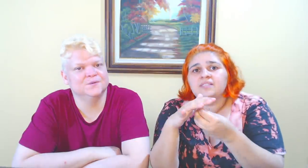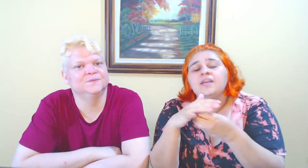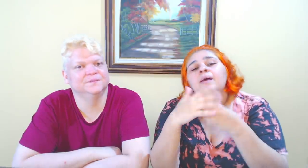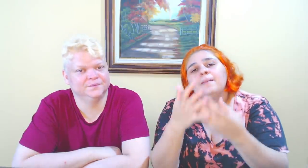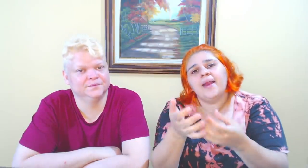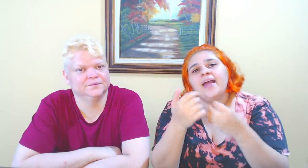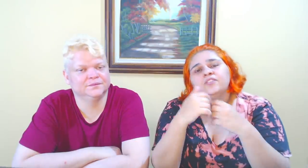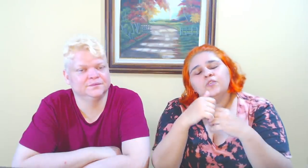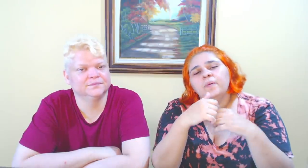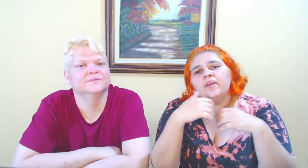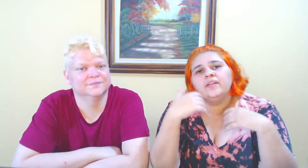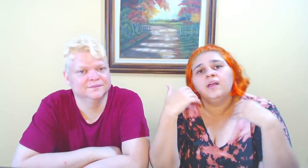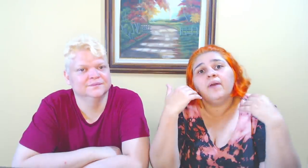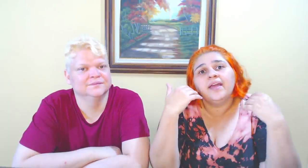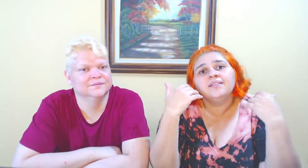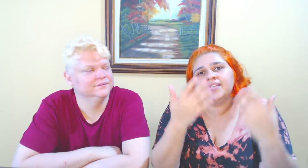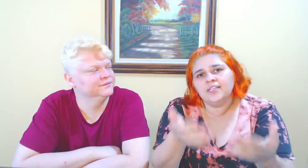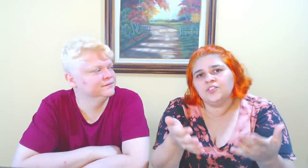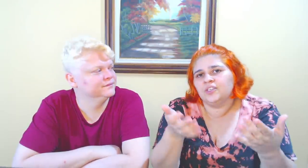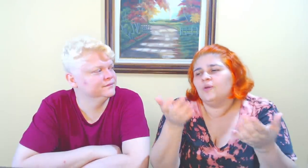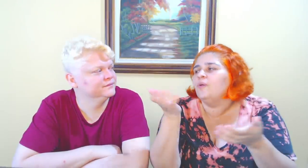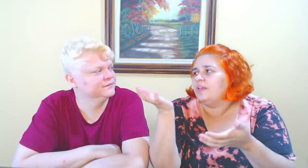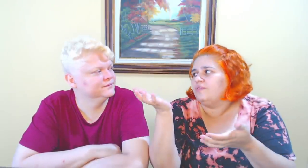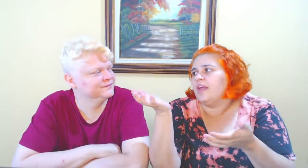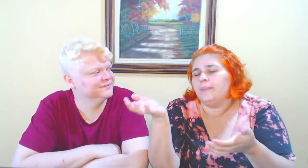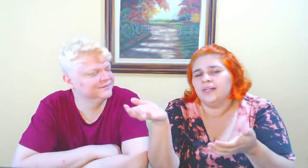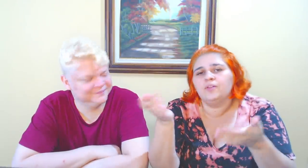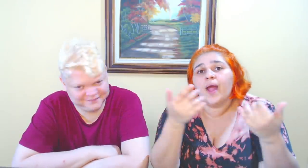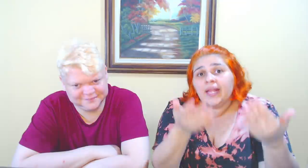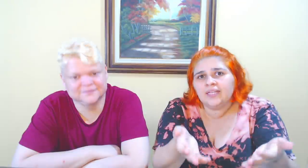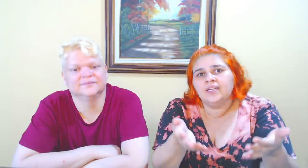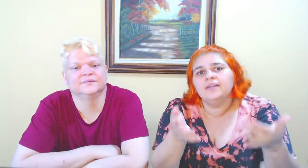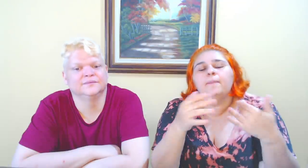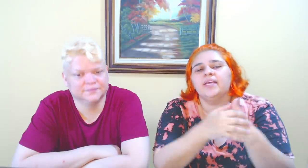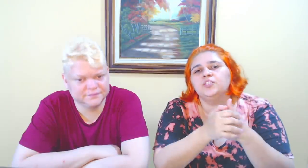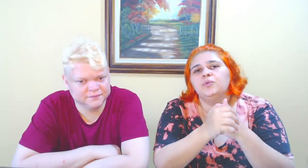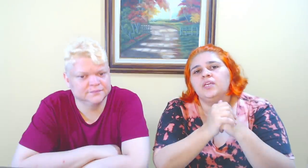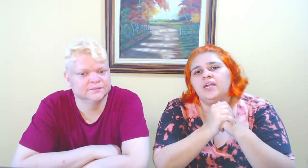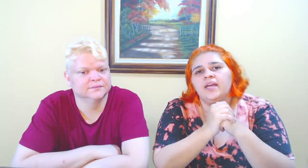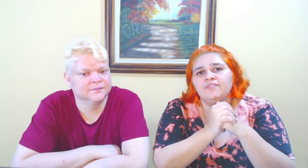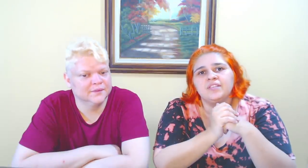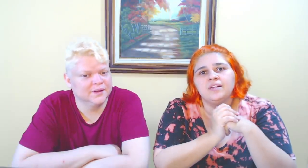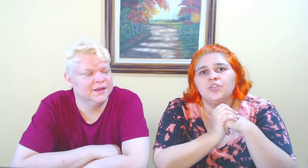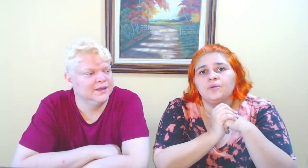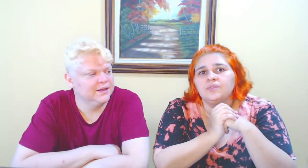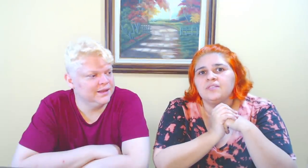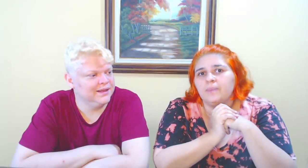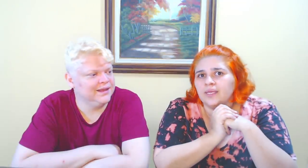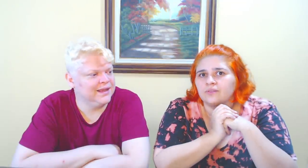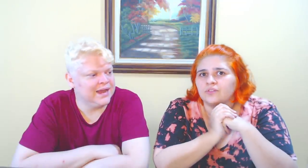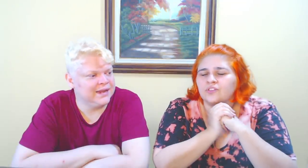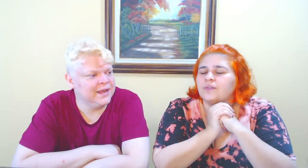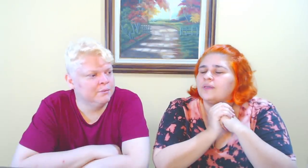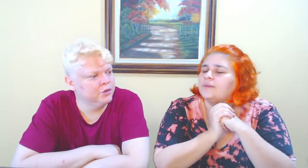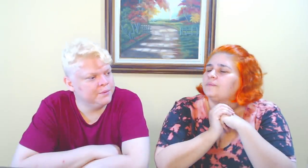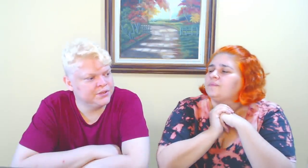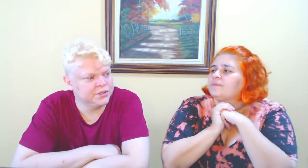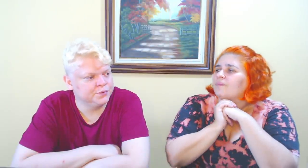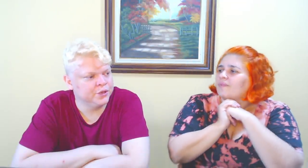Para ela subir Então existe O livre-arbítrio Ainda Mesmo que na reversão De acontecimentos Cara E é muito impressionante Porque